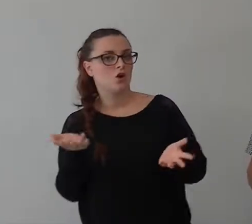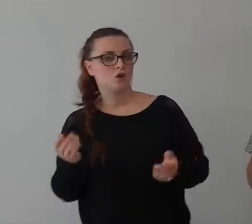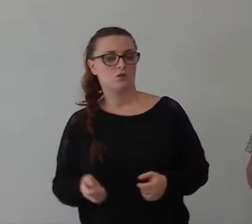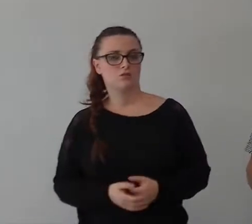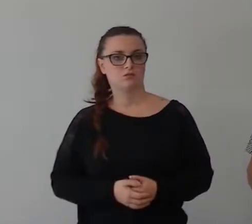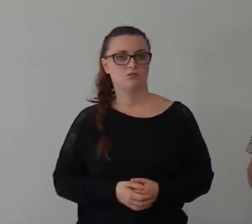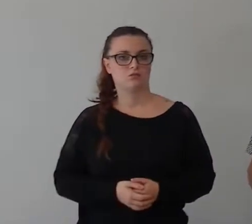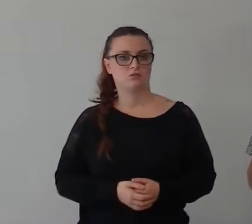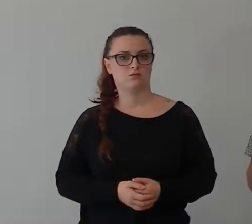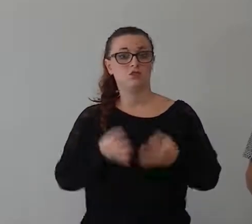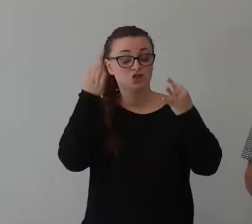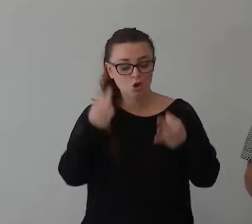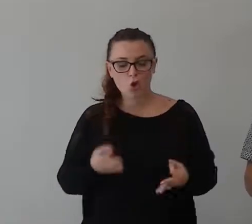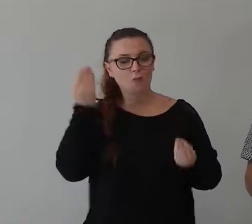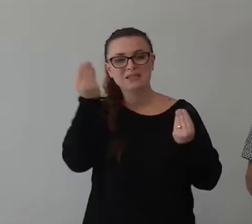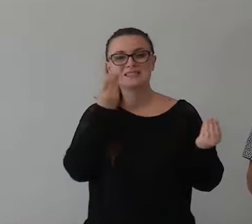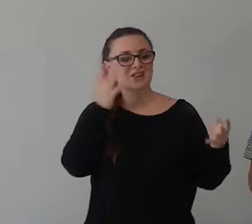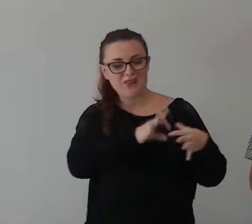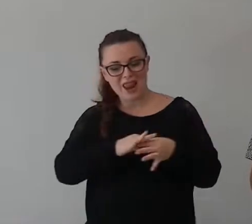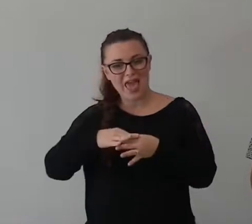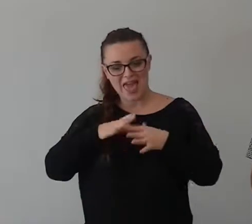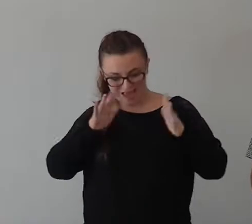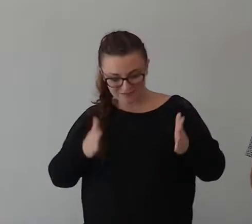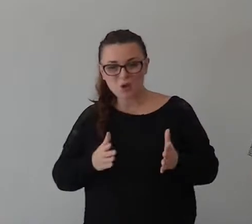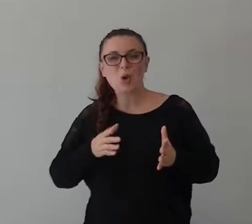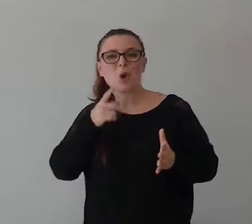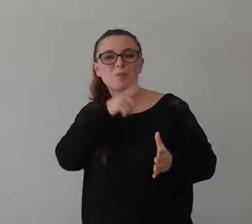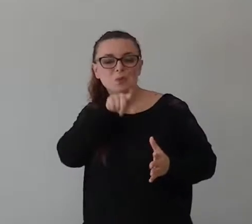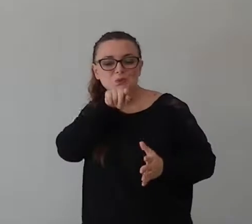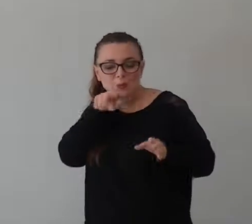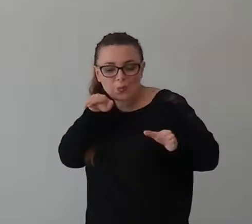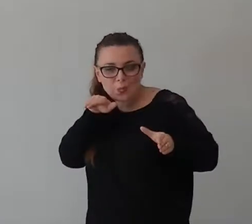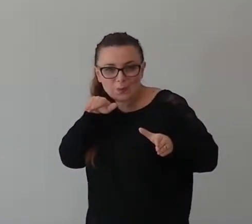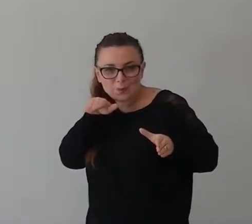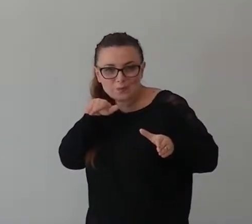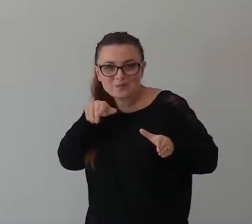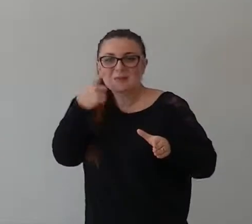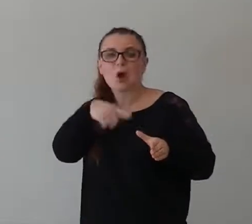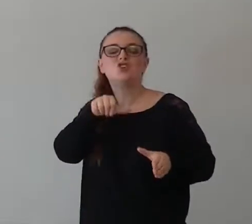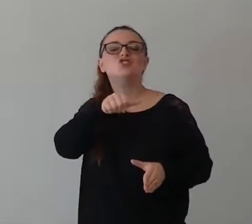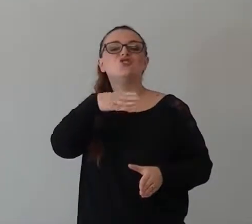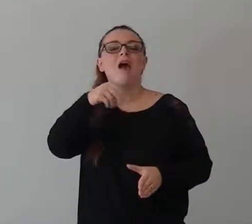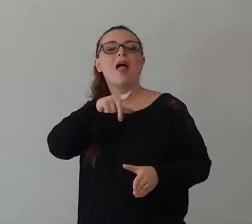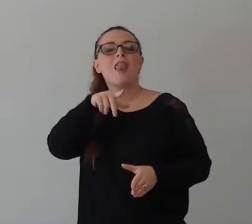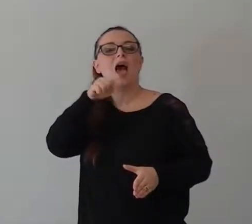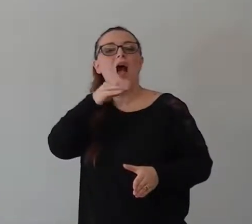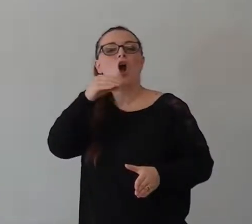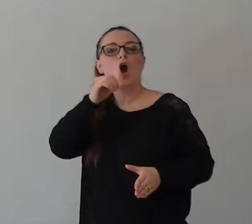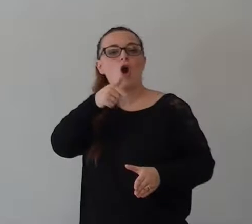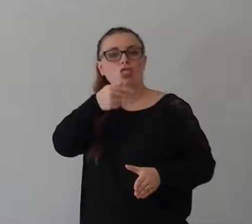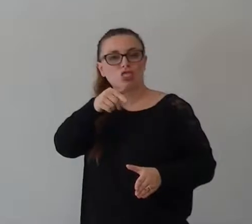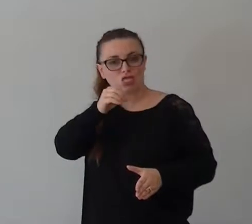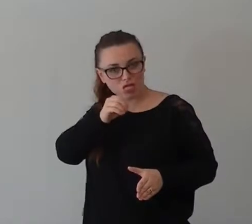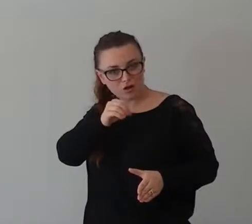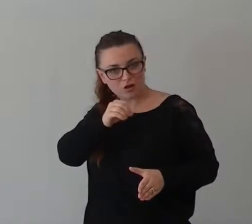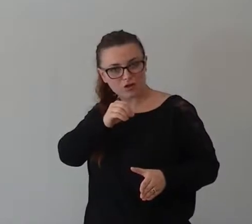un piccolo uccello, piccolino, a Montinascone li chiamano gli scialacotti, infatti c'è pure il discorso che lo scialacotto è